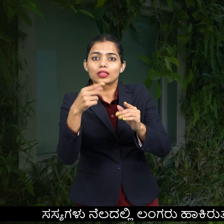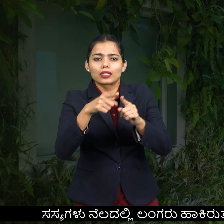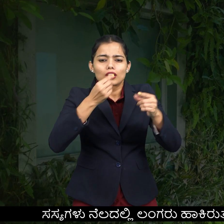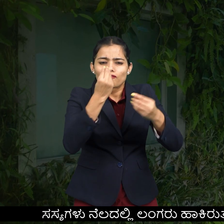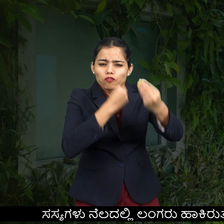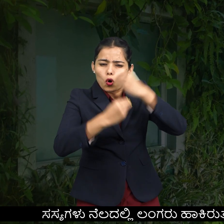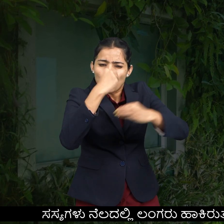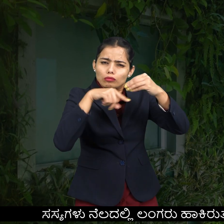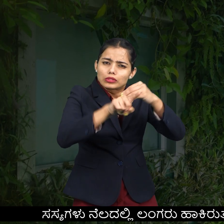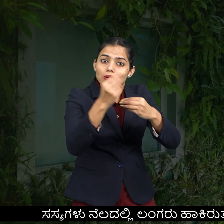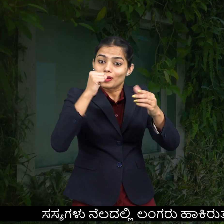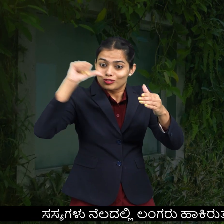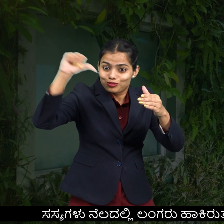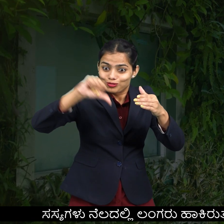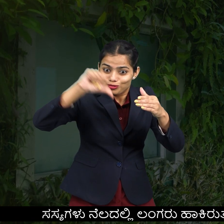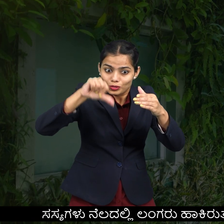ಆಗಿರುತ್ತವೆ.